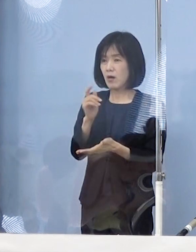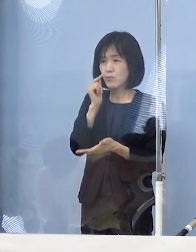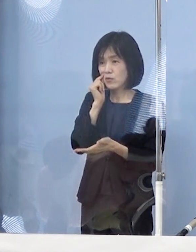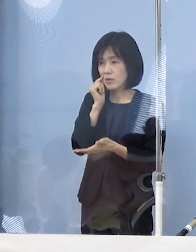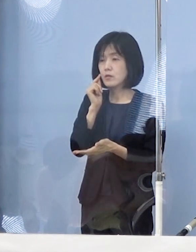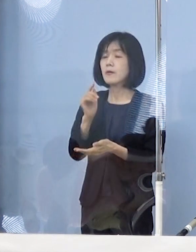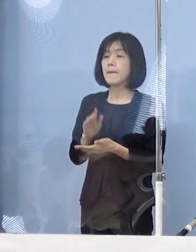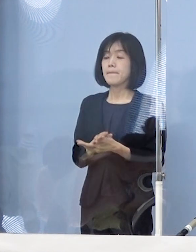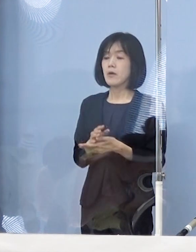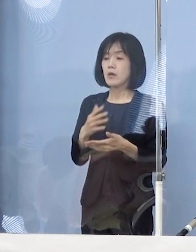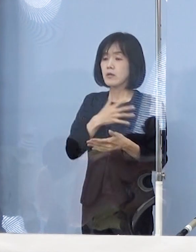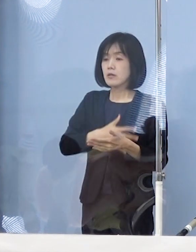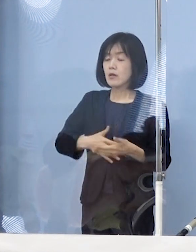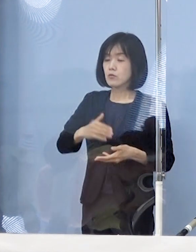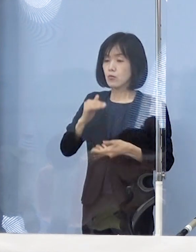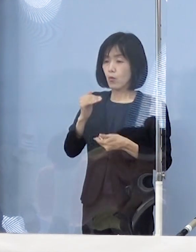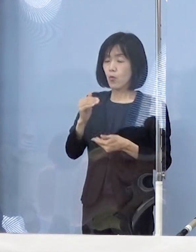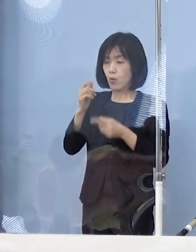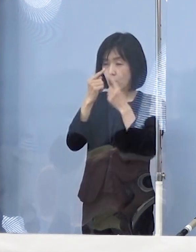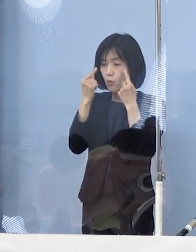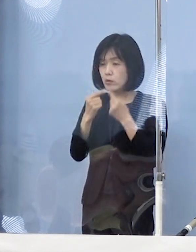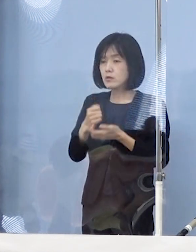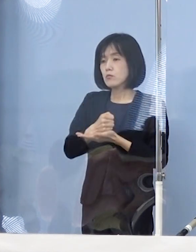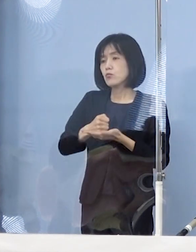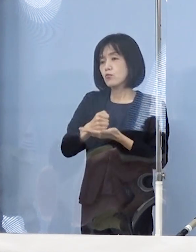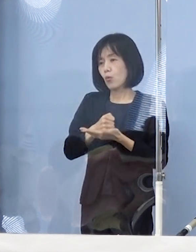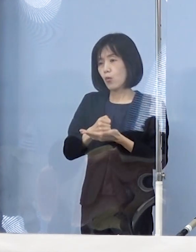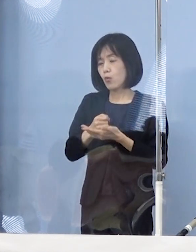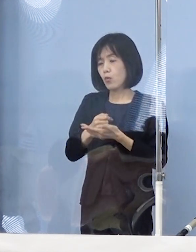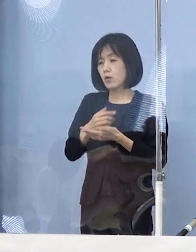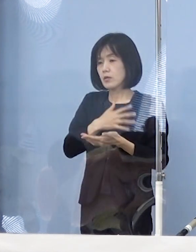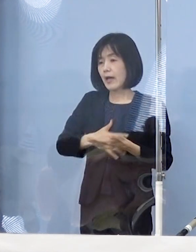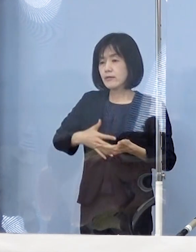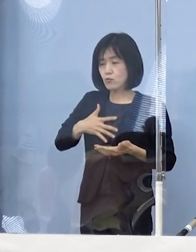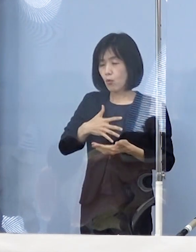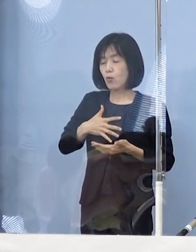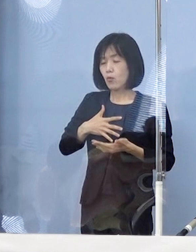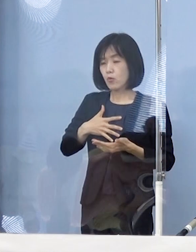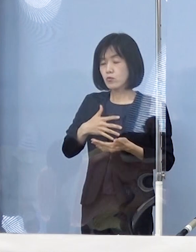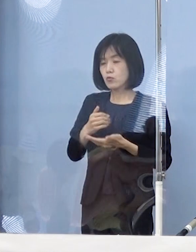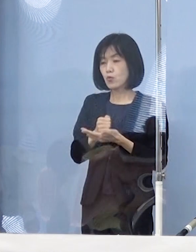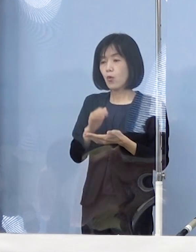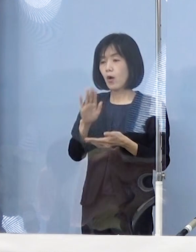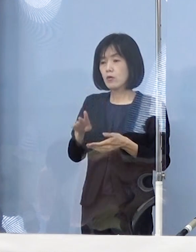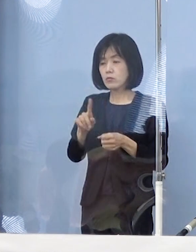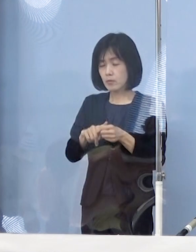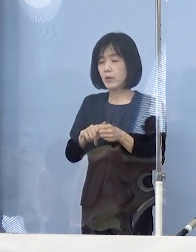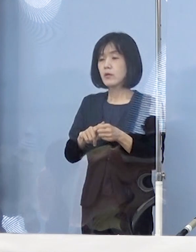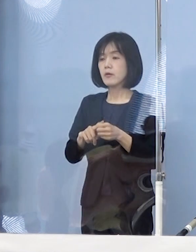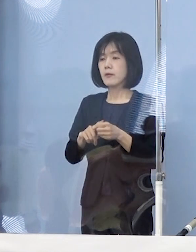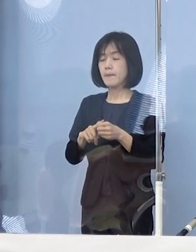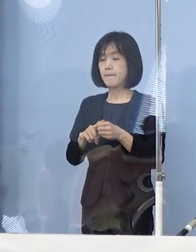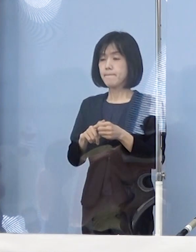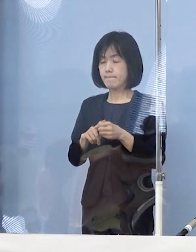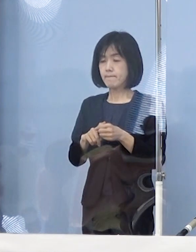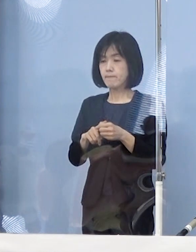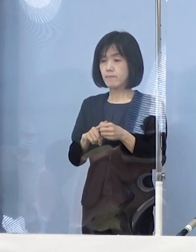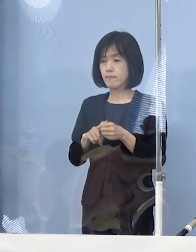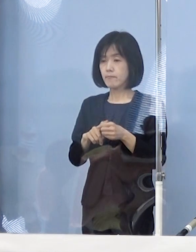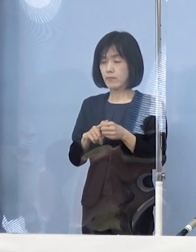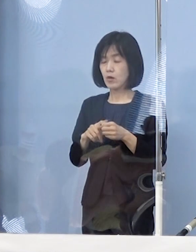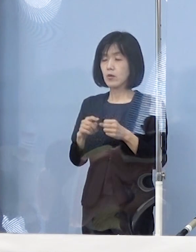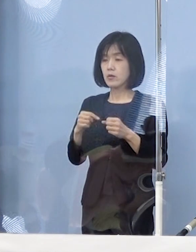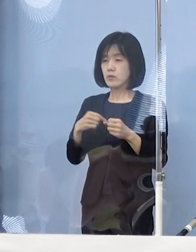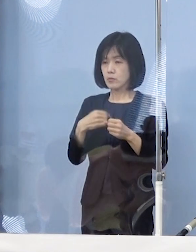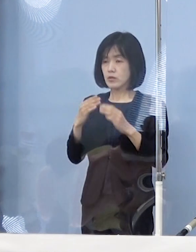ども、体調等の個人的なご事情で難しいということで希望されて